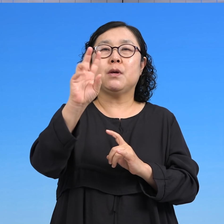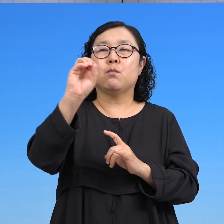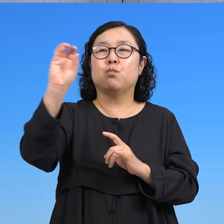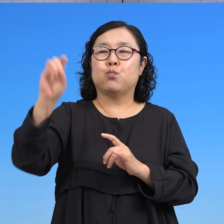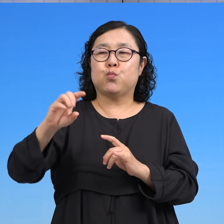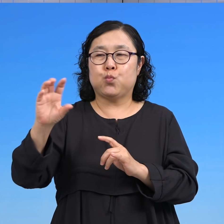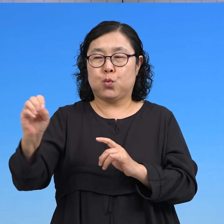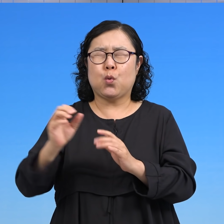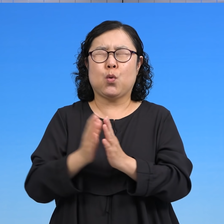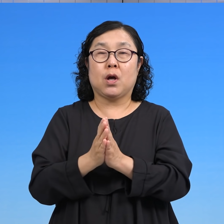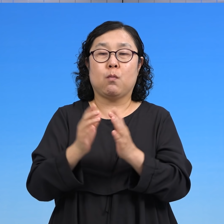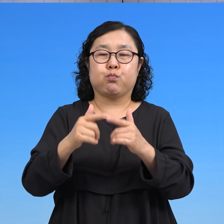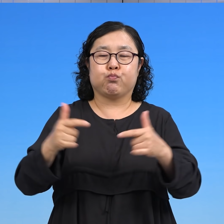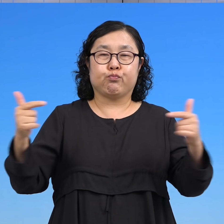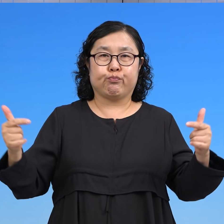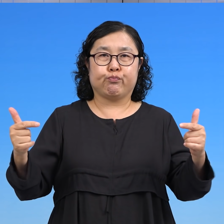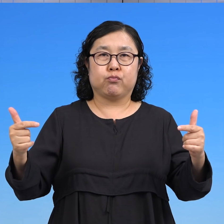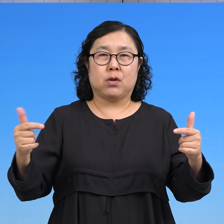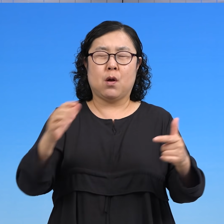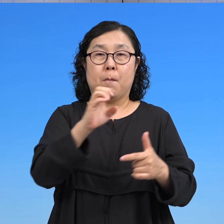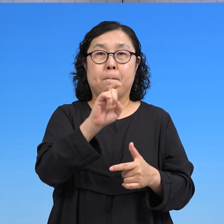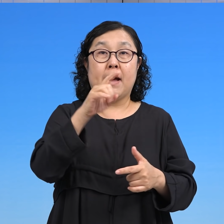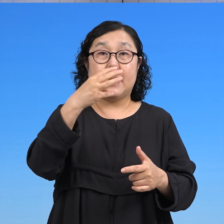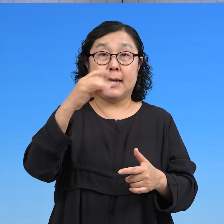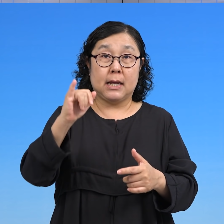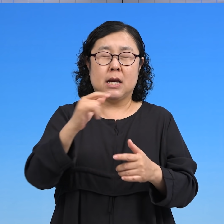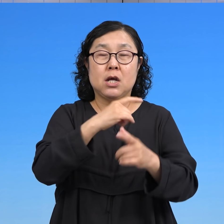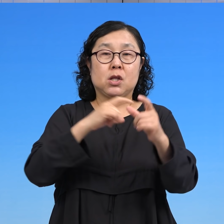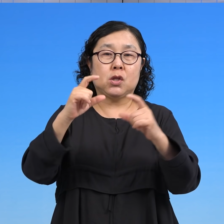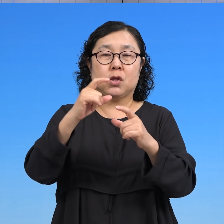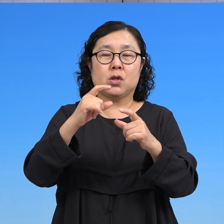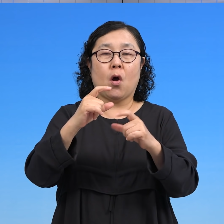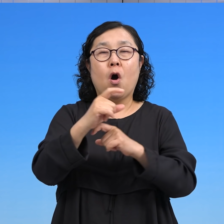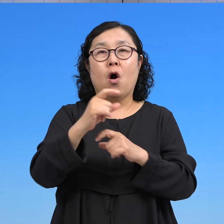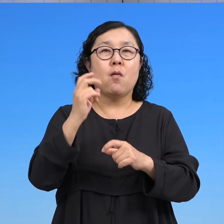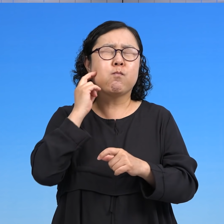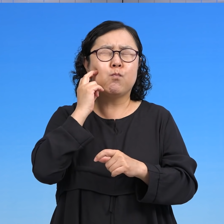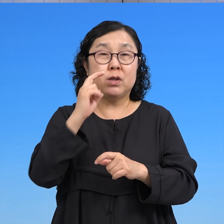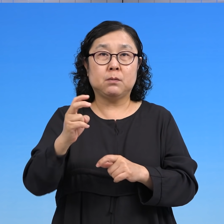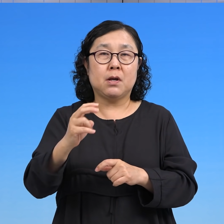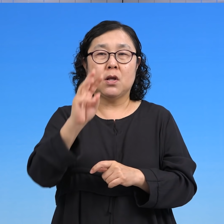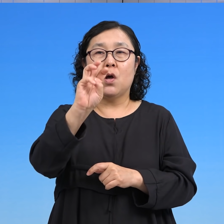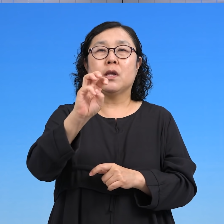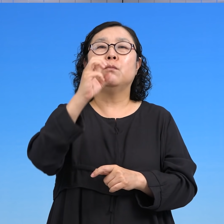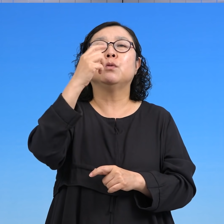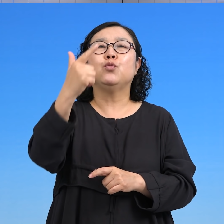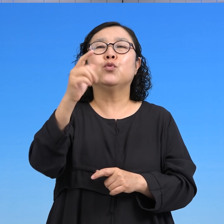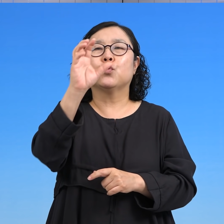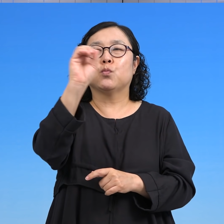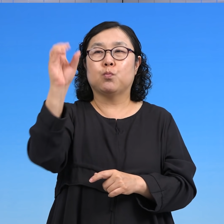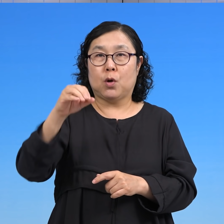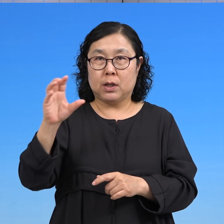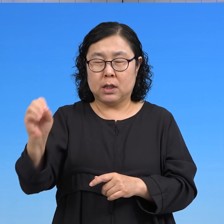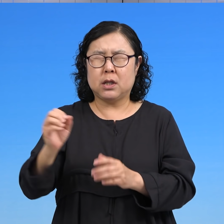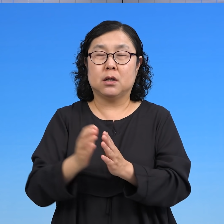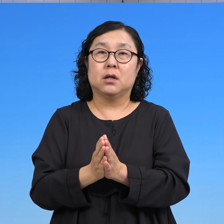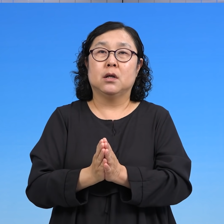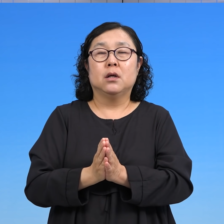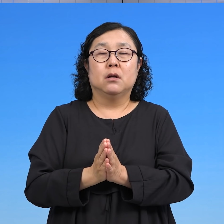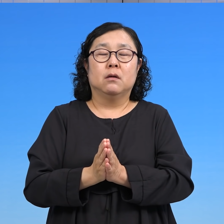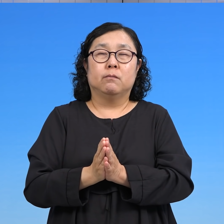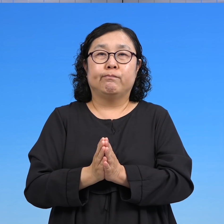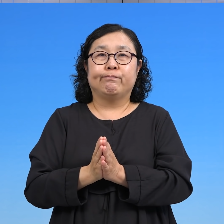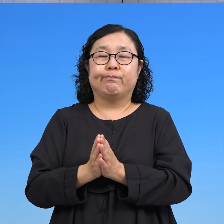늘어났대요. 수도인 파리는 더 심해가지고 가정폭력이 36%나 늘어났다는